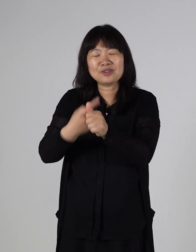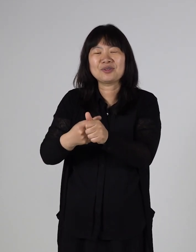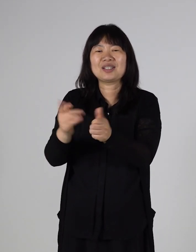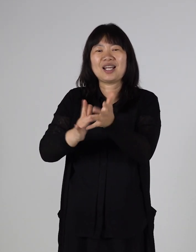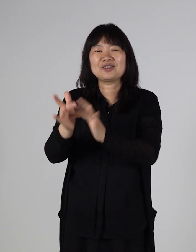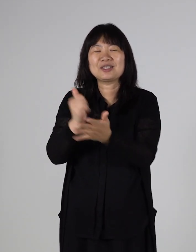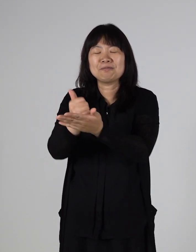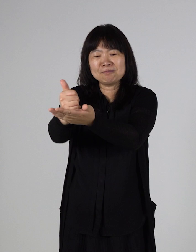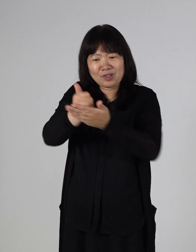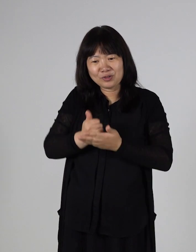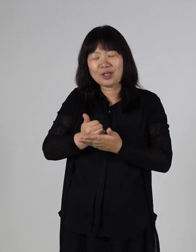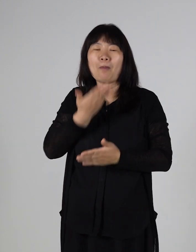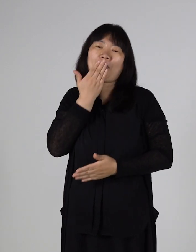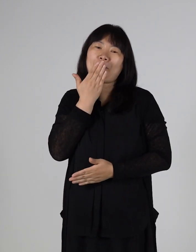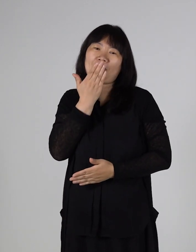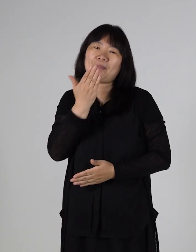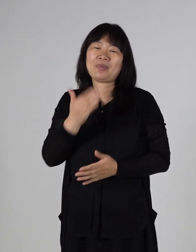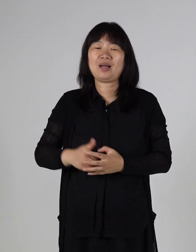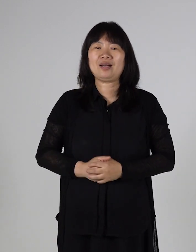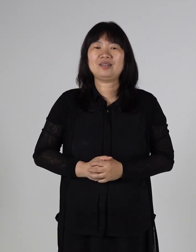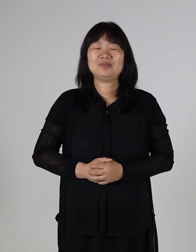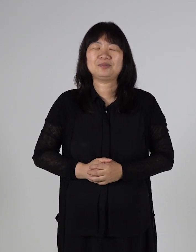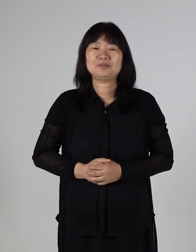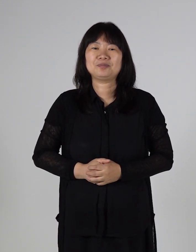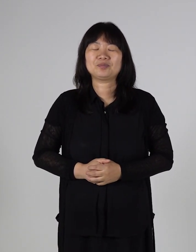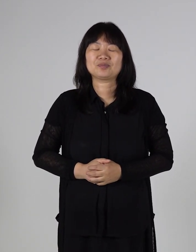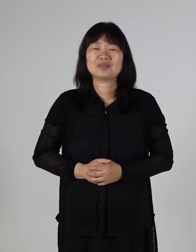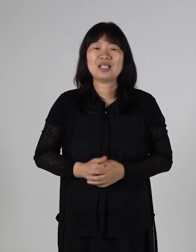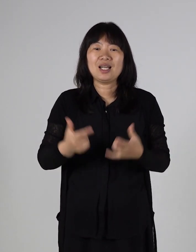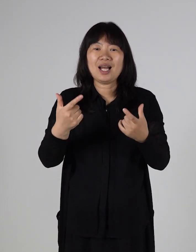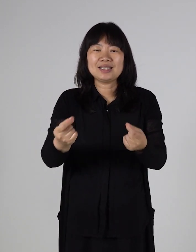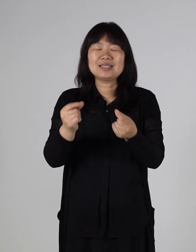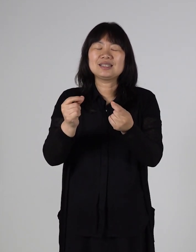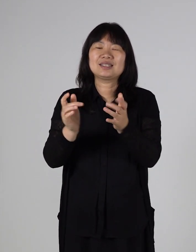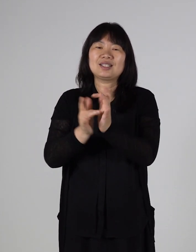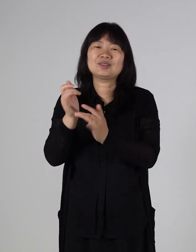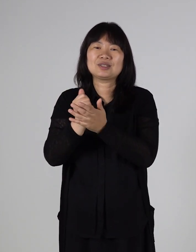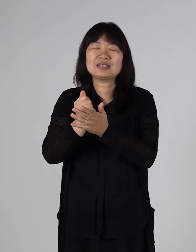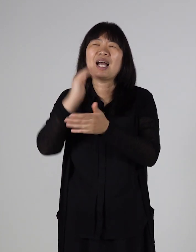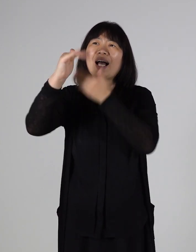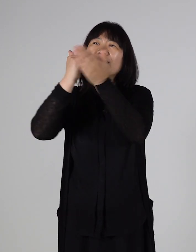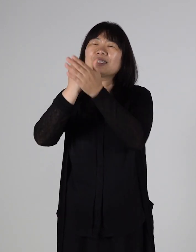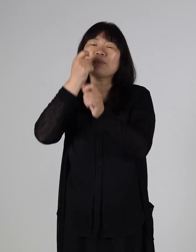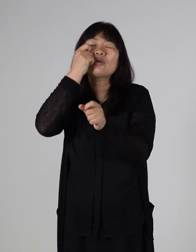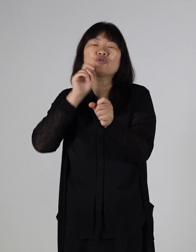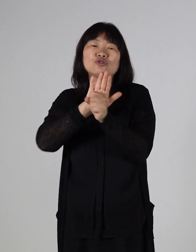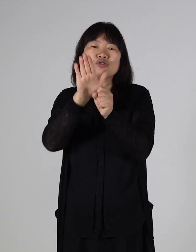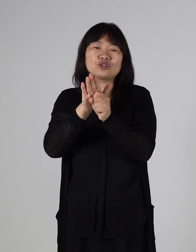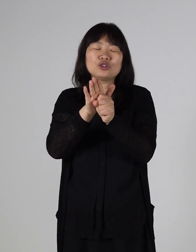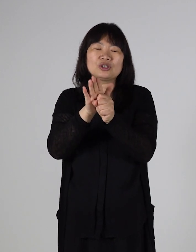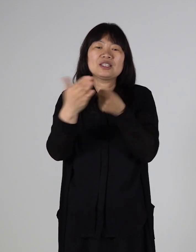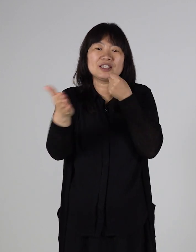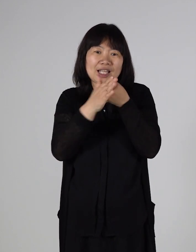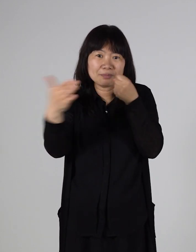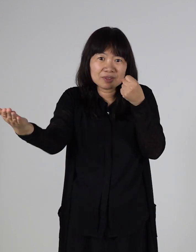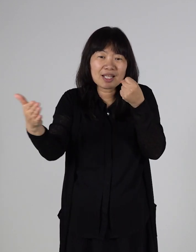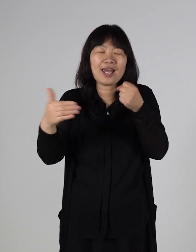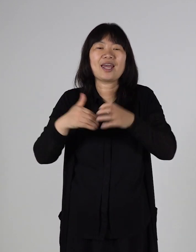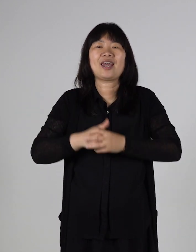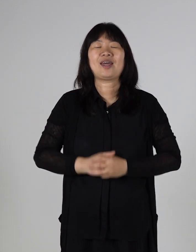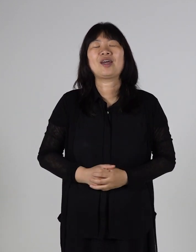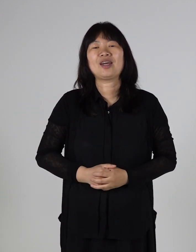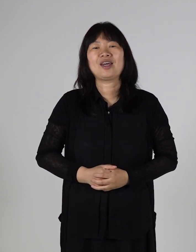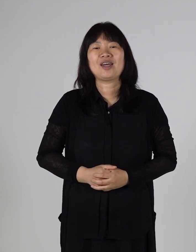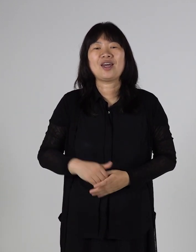그런 긍휼을 입은 기초를 바탕으로 우리의 모든 그리스도인으로서의 라이프